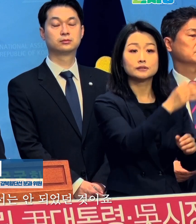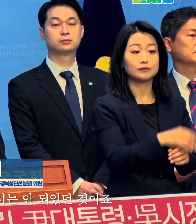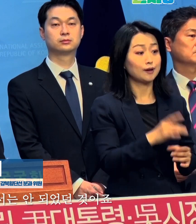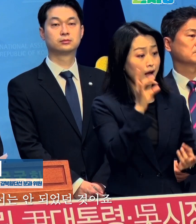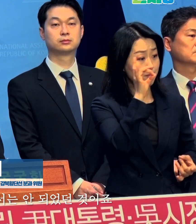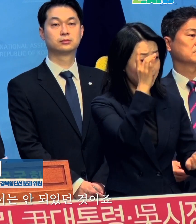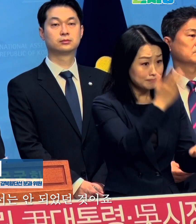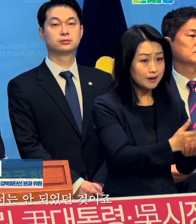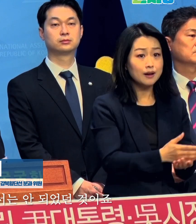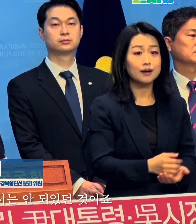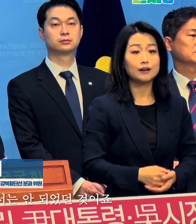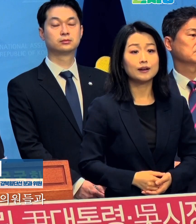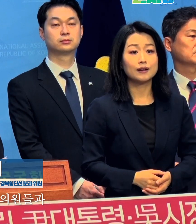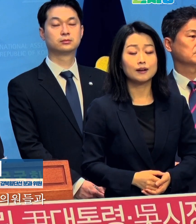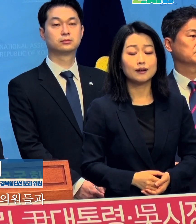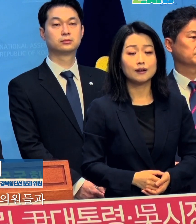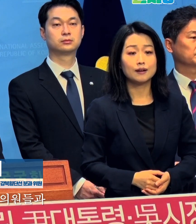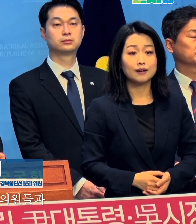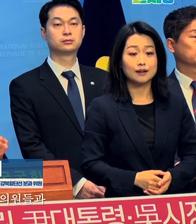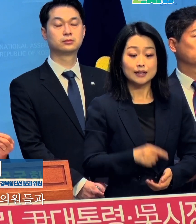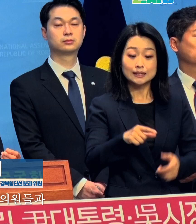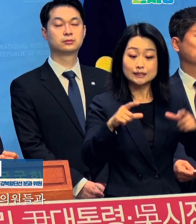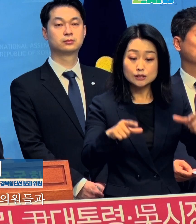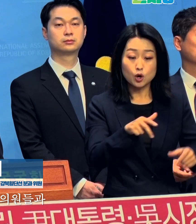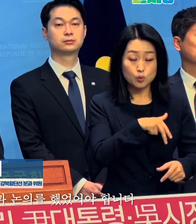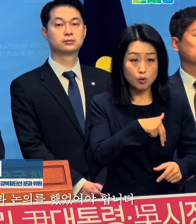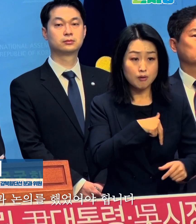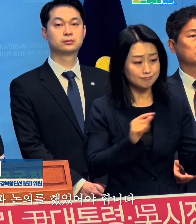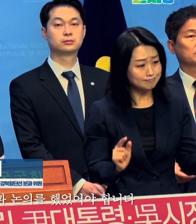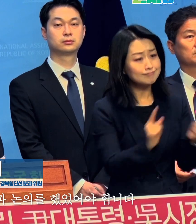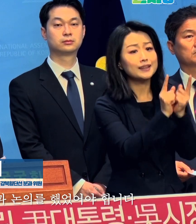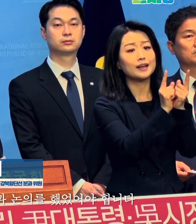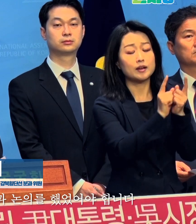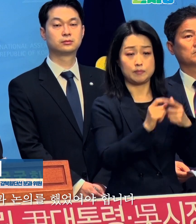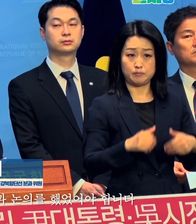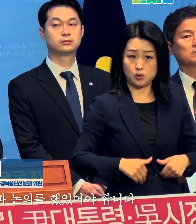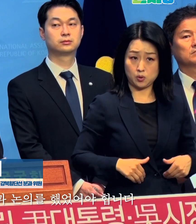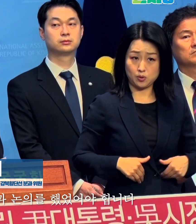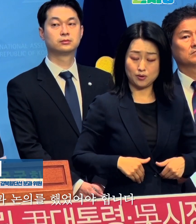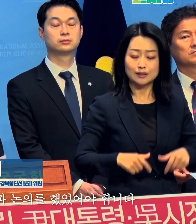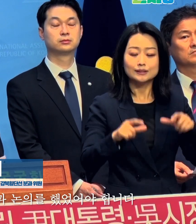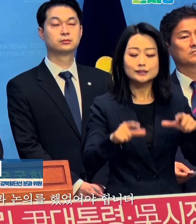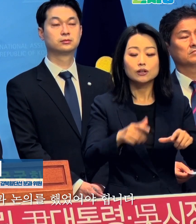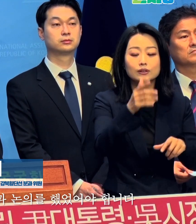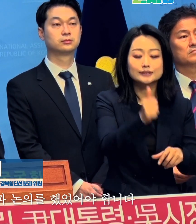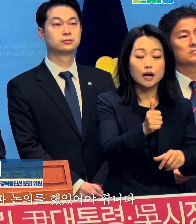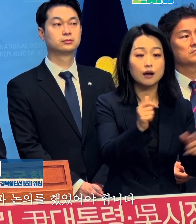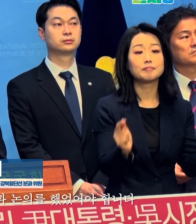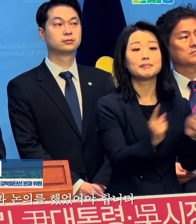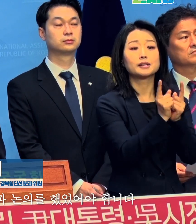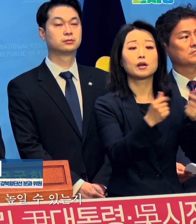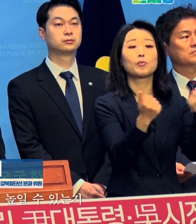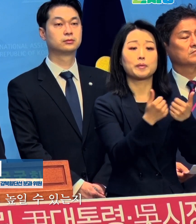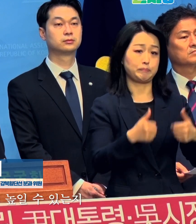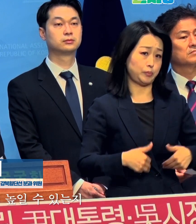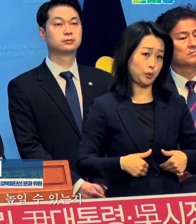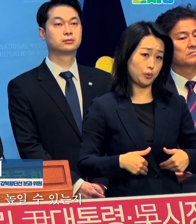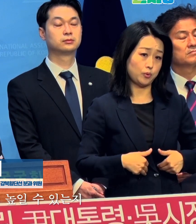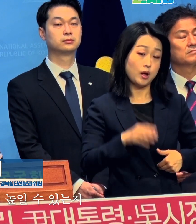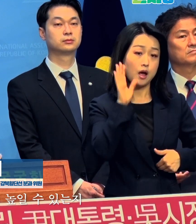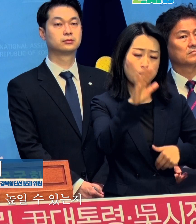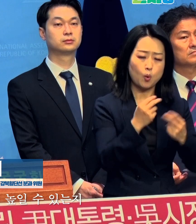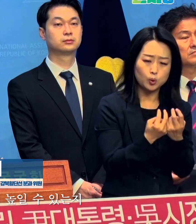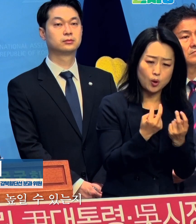있어서는 안 되었던 것이지요. 해당 지역의 국회의원들과 또는 해당되는 지역의 지자체 장들과 논의를 했었어야 합니다. 어떻게